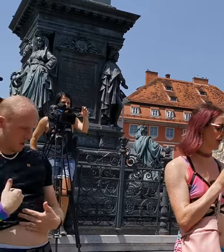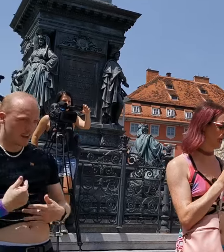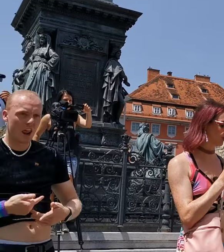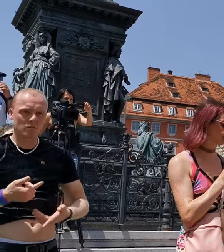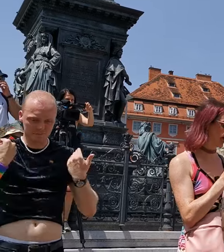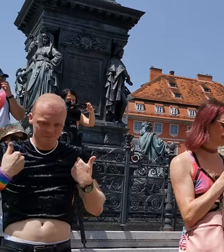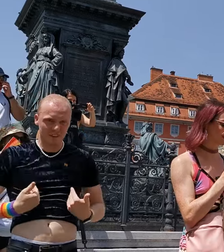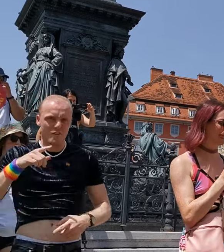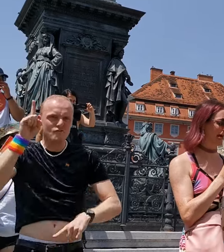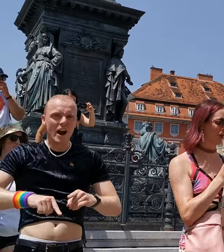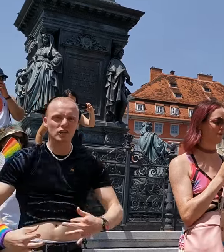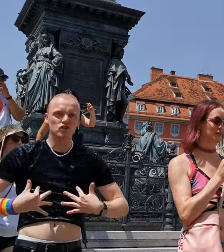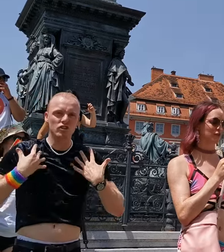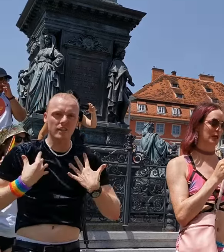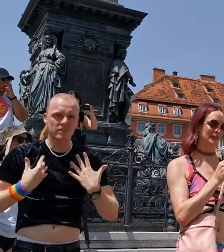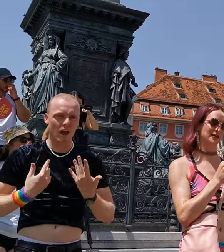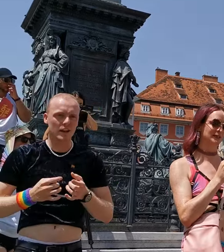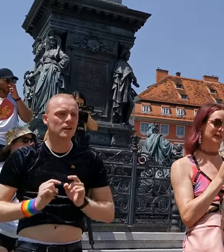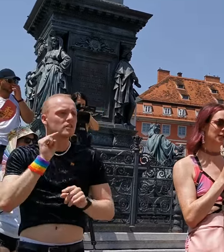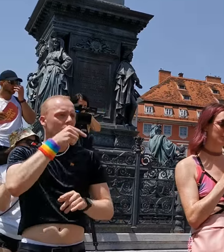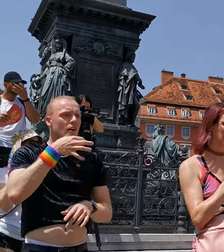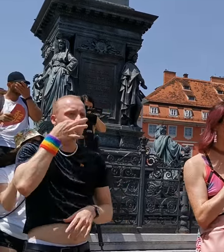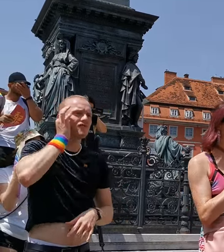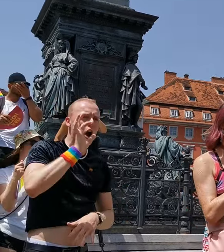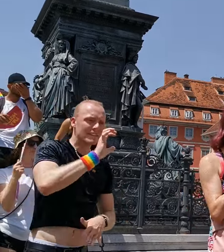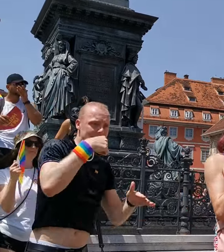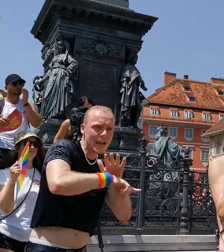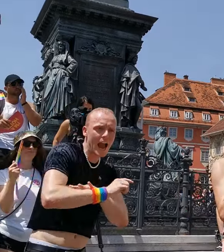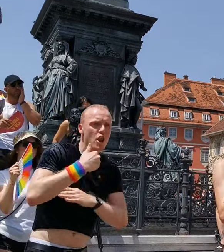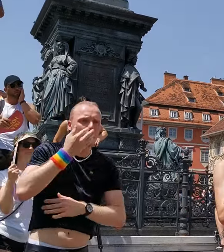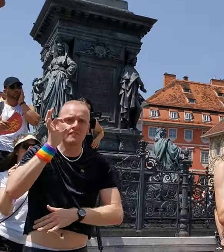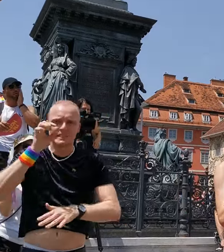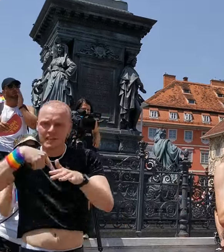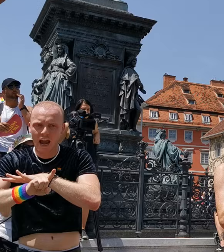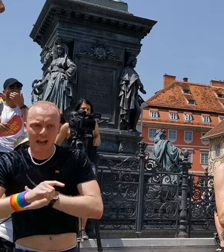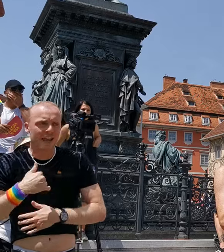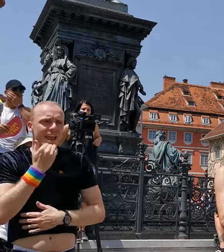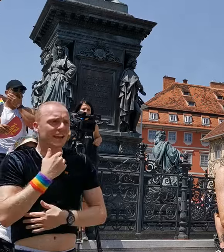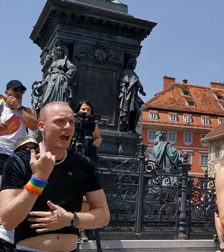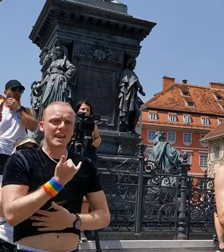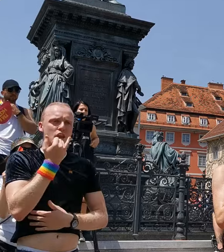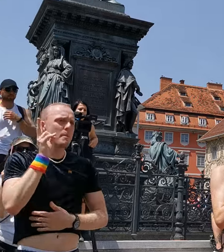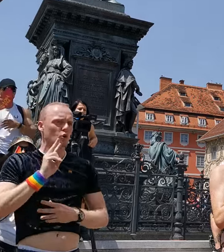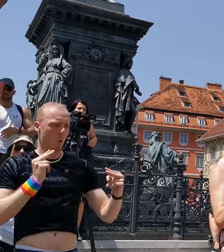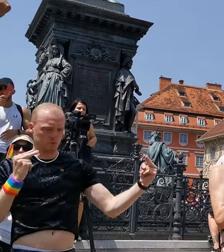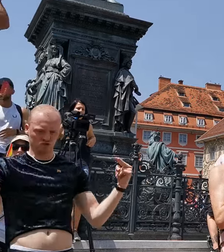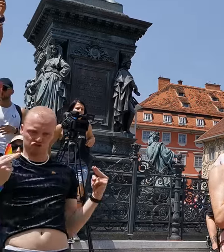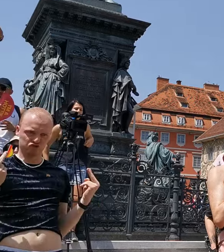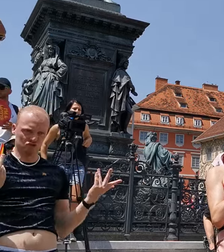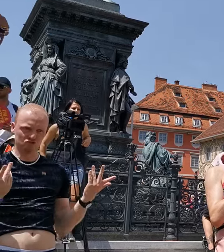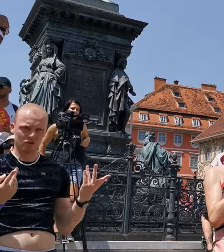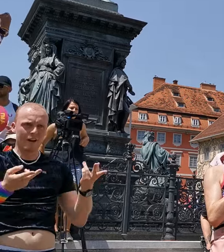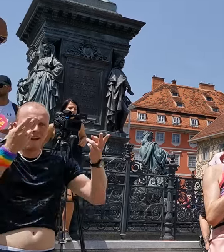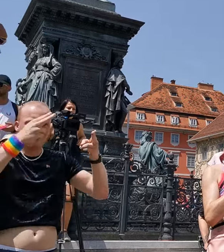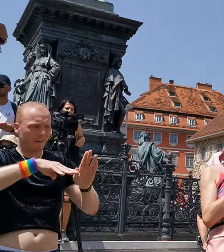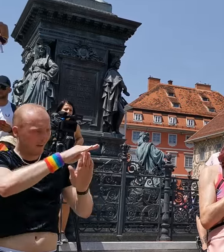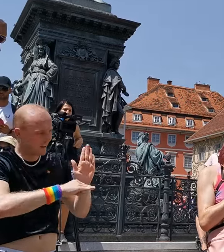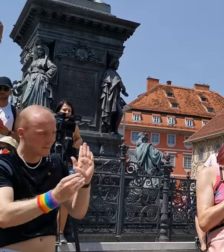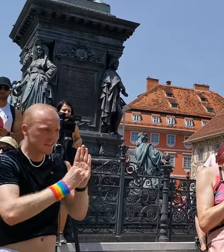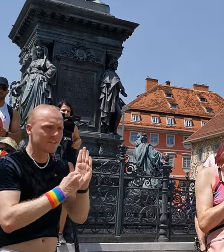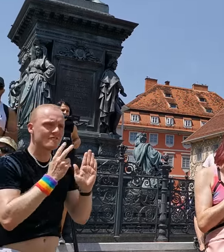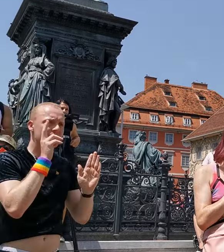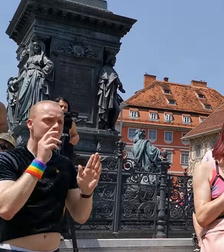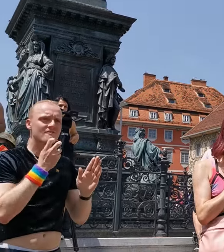werde ich komisch angeschaut, egal auf welche Toilette ich gehe? Welche Steine werden mir in den Weg gelegt bei einer medizinischen oder